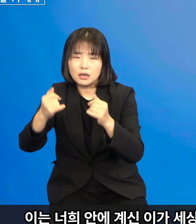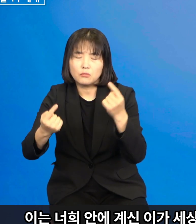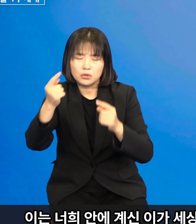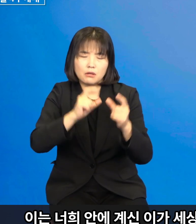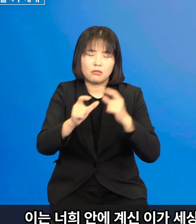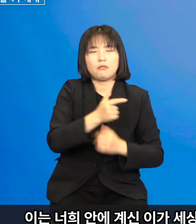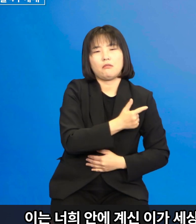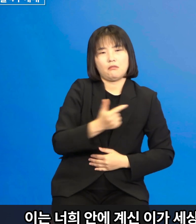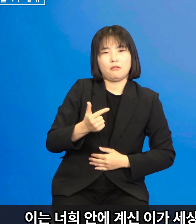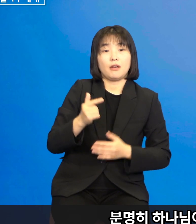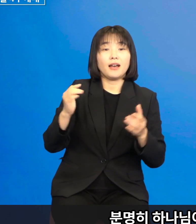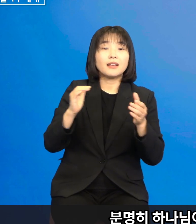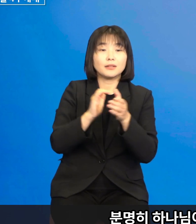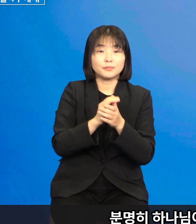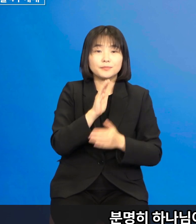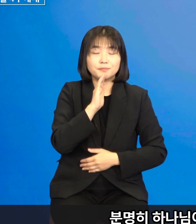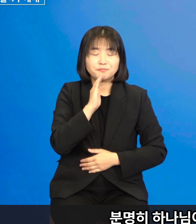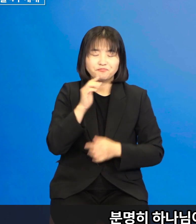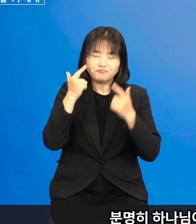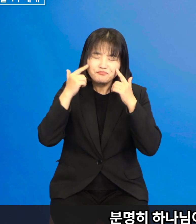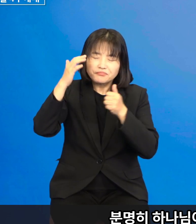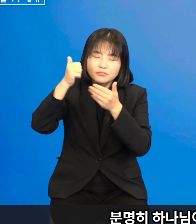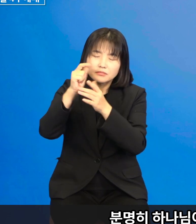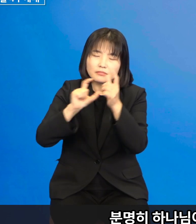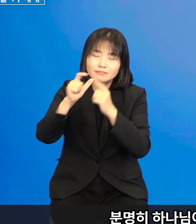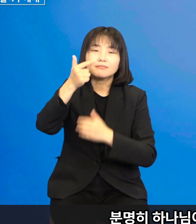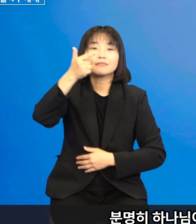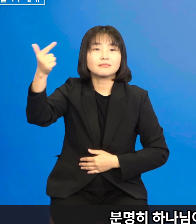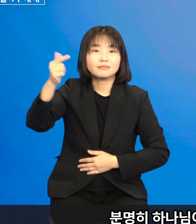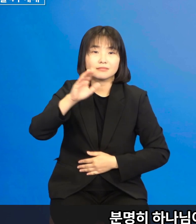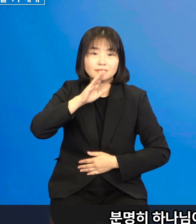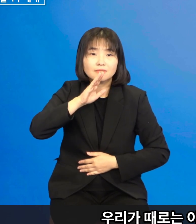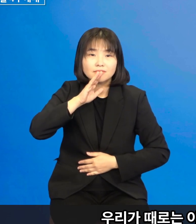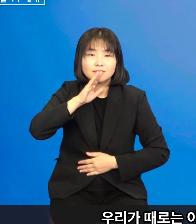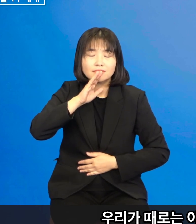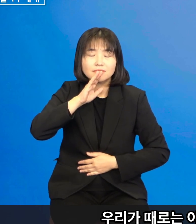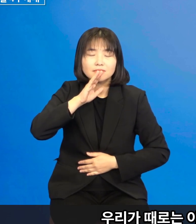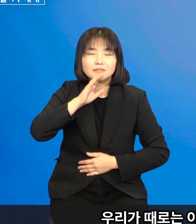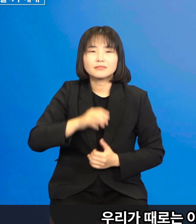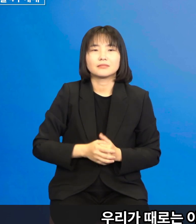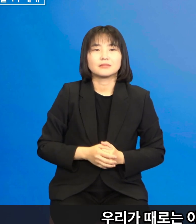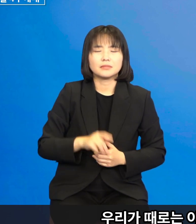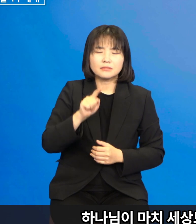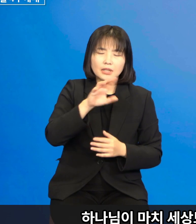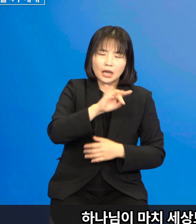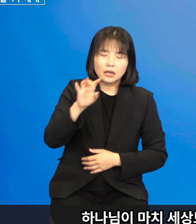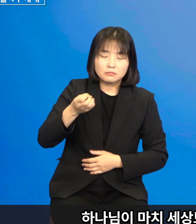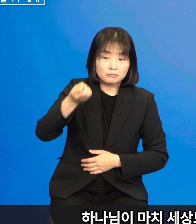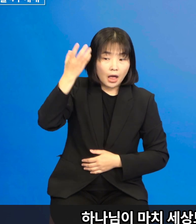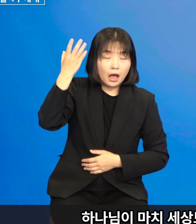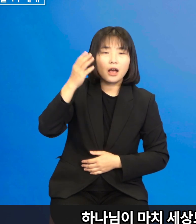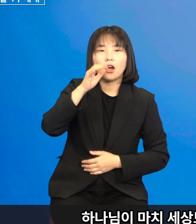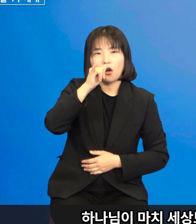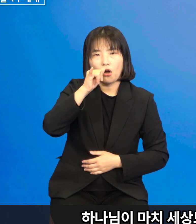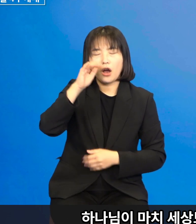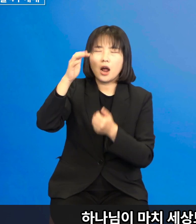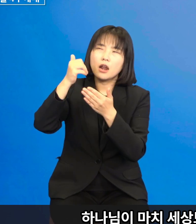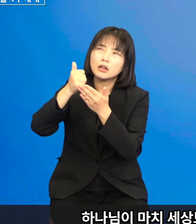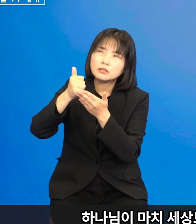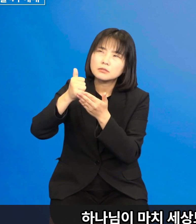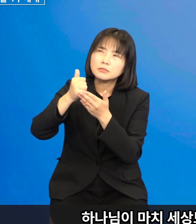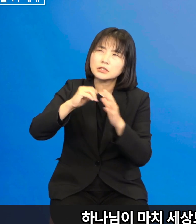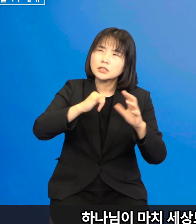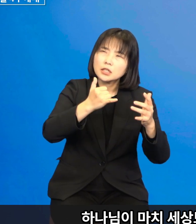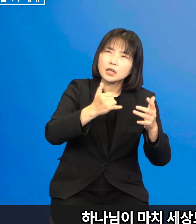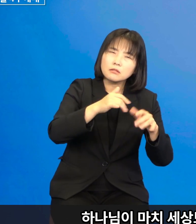크심이라. 아멘이죠. 분명히 하나님이 더 크신 분이잖아요. 우리가 때로는 이것을 잊을 때가 있어요. 하나님이 마치